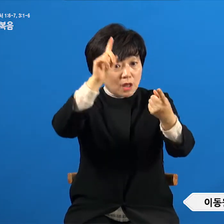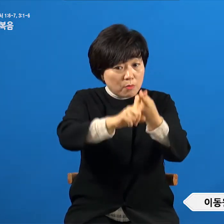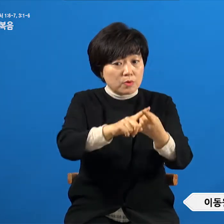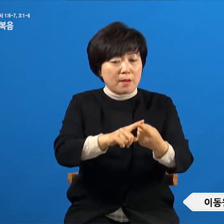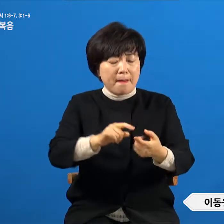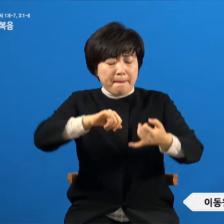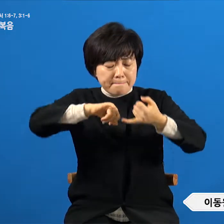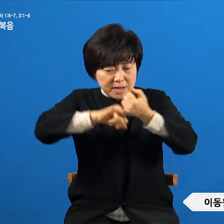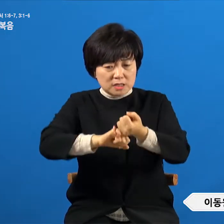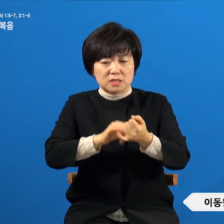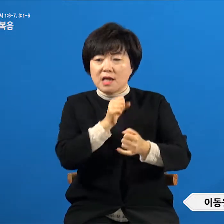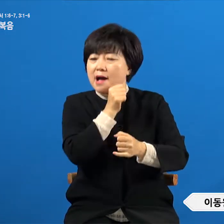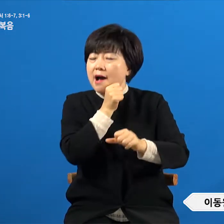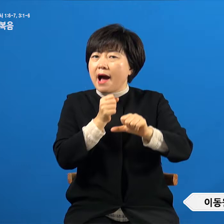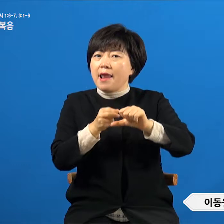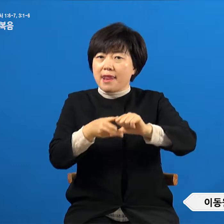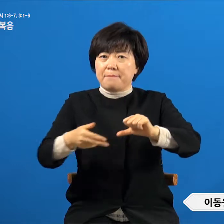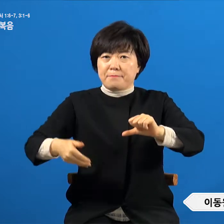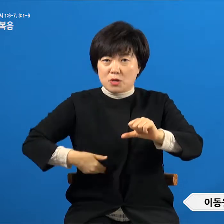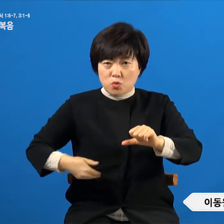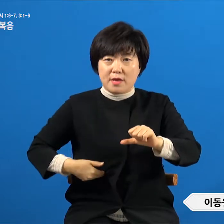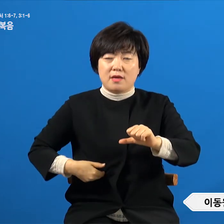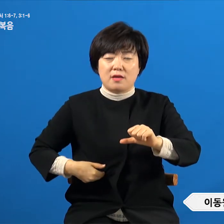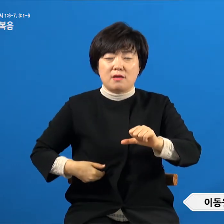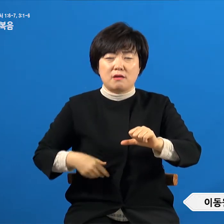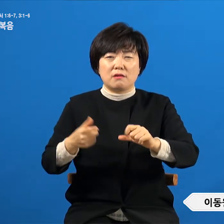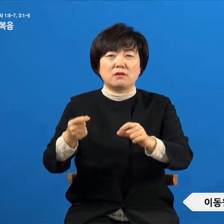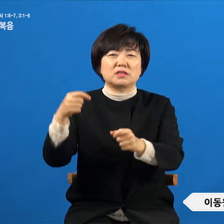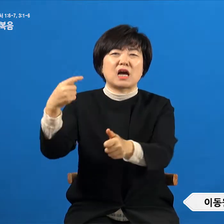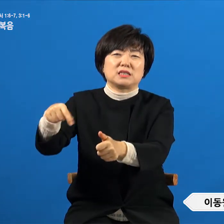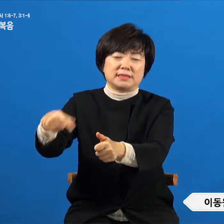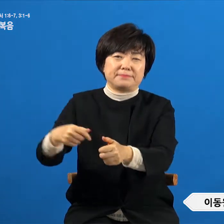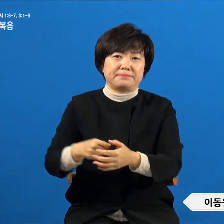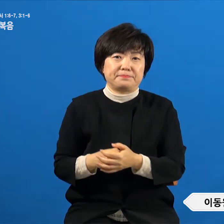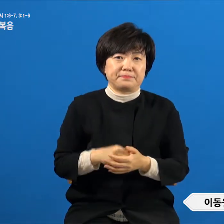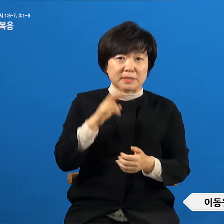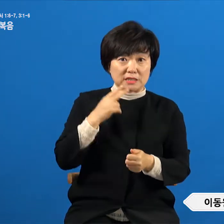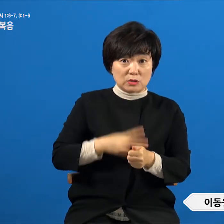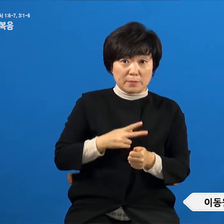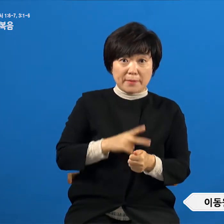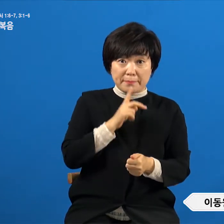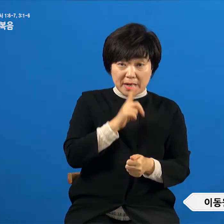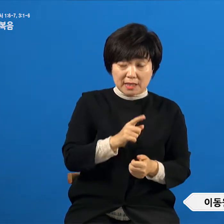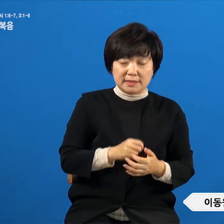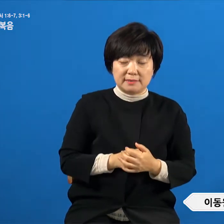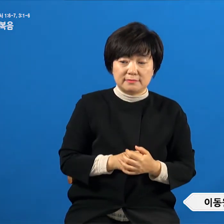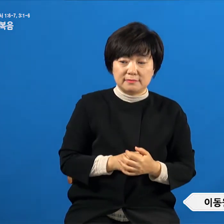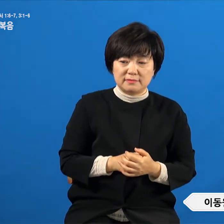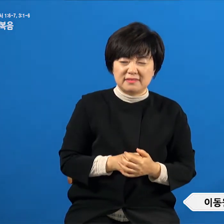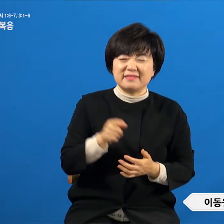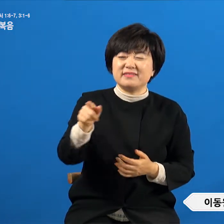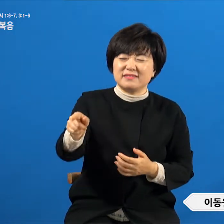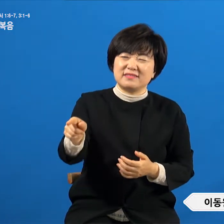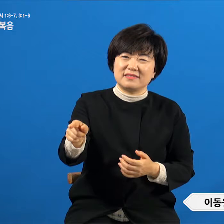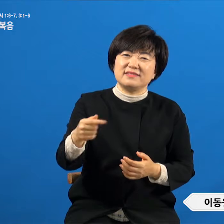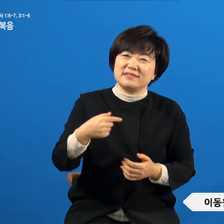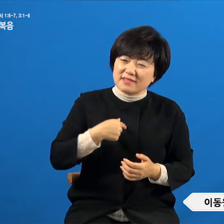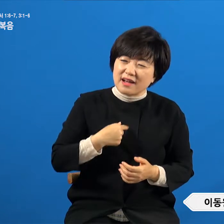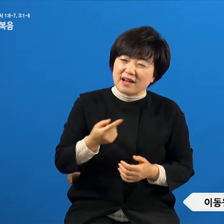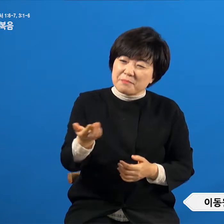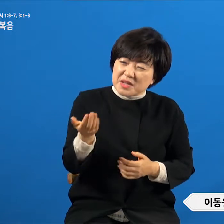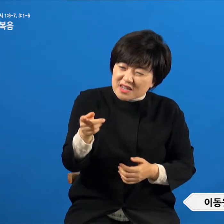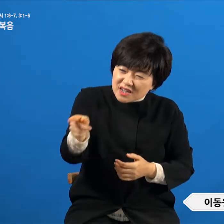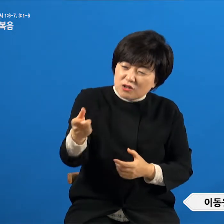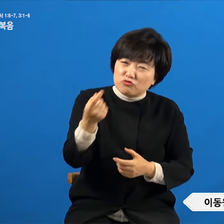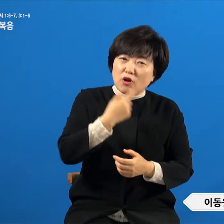반드시 할례를 받았어. 이런 가르침이에요. 근데 바울은 이렇게 말합니다. 내가 그럴 줄 알고